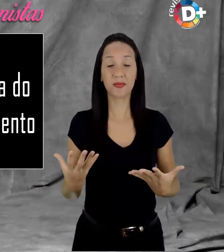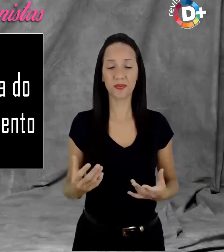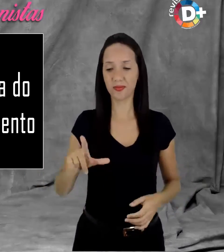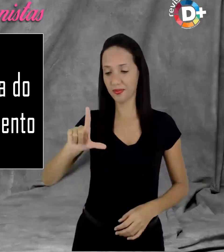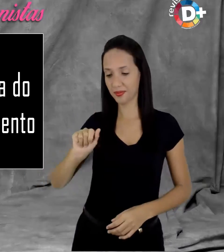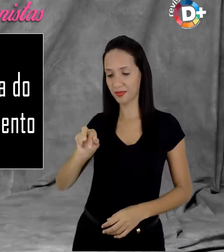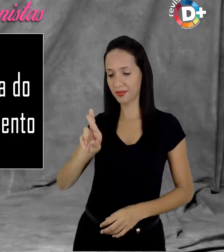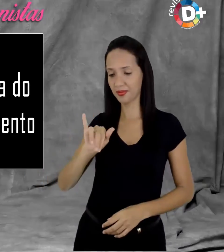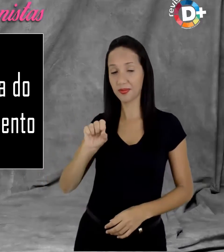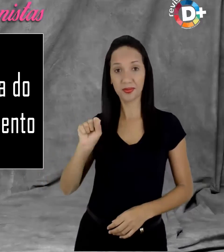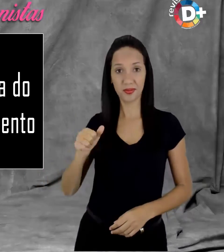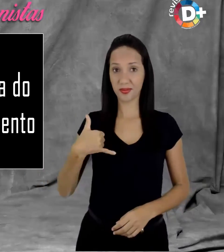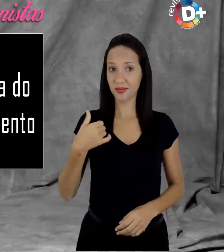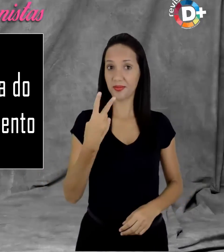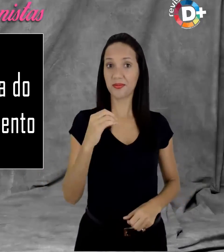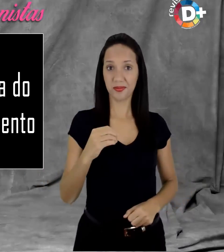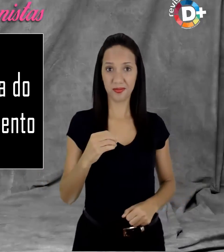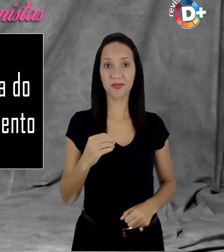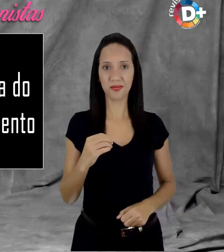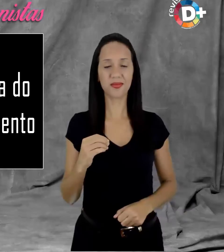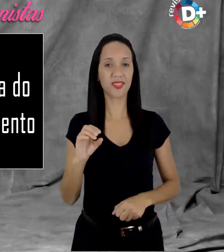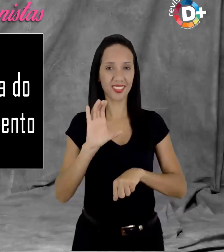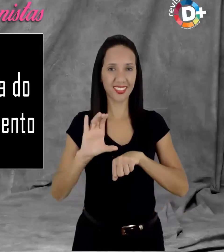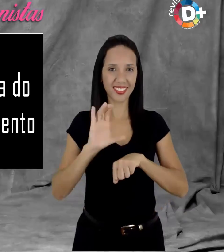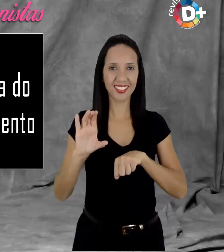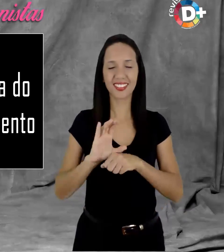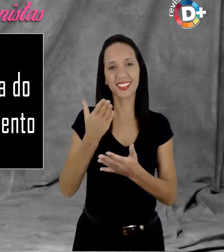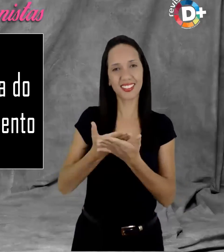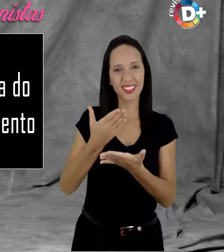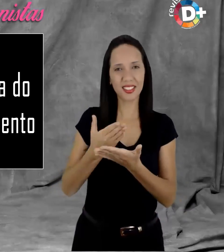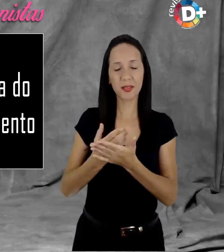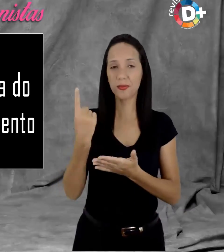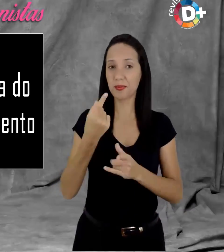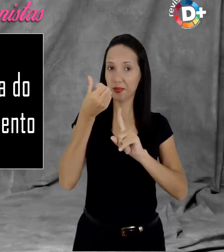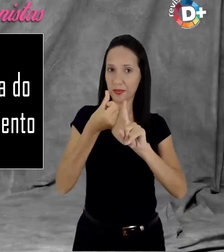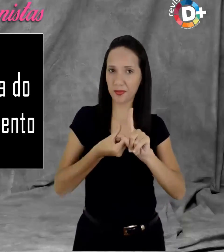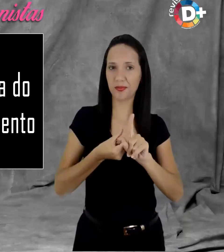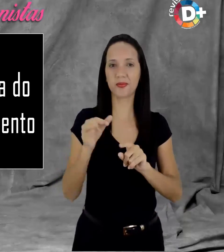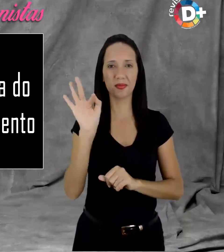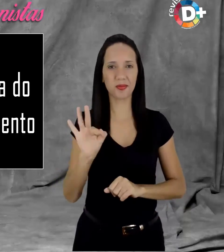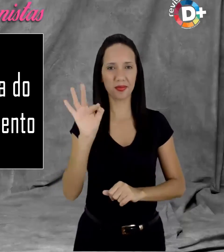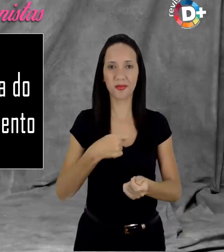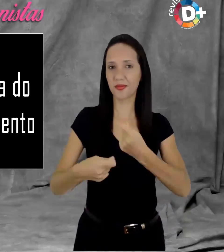Larissa do Nascimento tem 20 anos e cursa o 1º semestre da Faculdade de Administração de